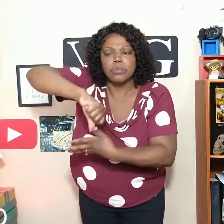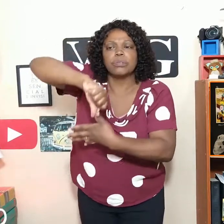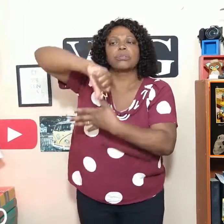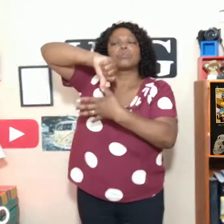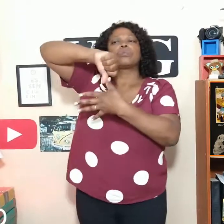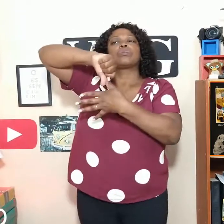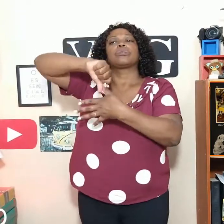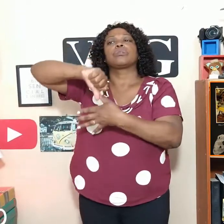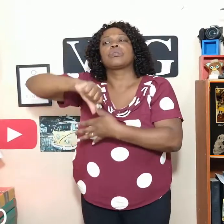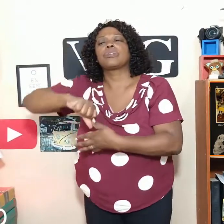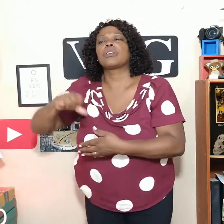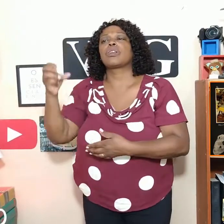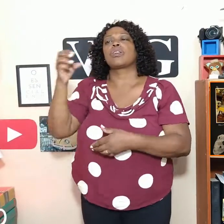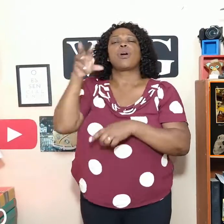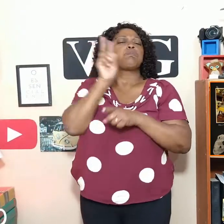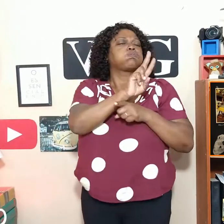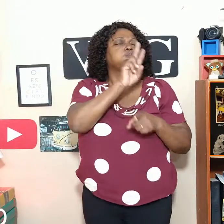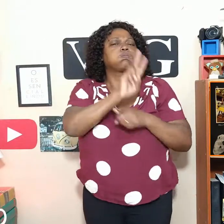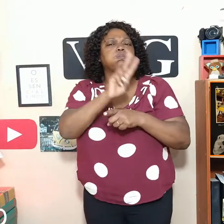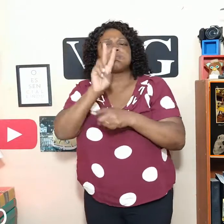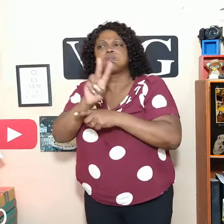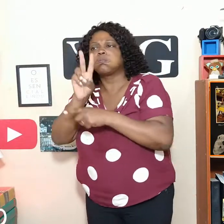sua sigla em inglês, monitora o